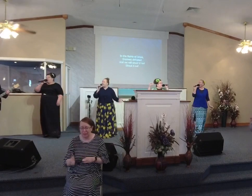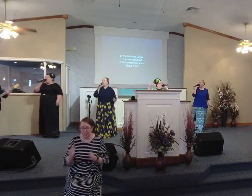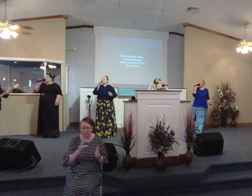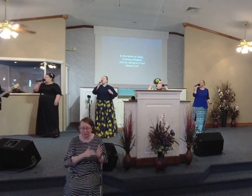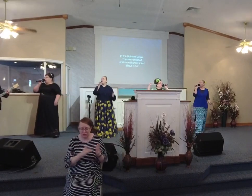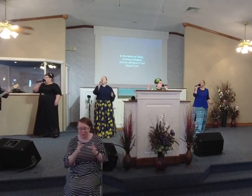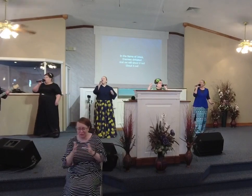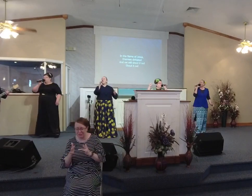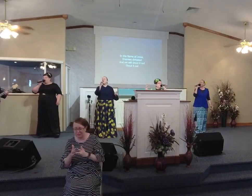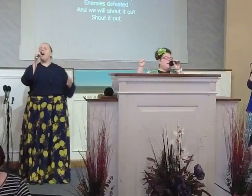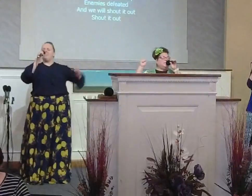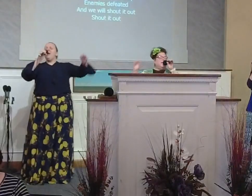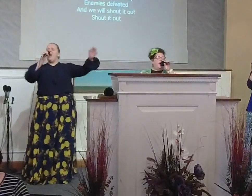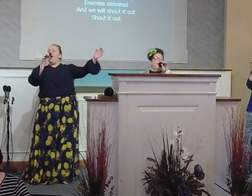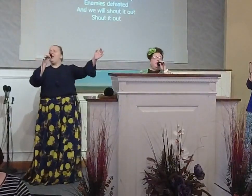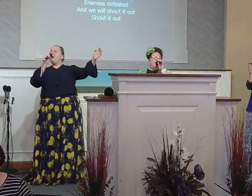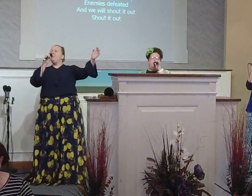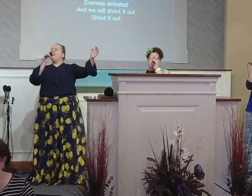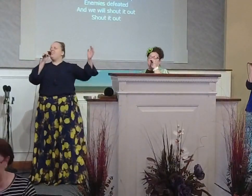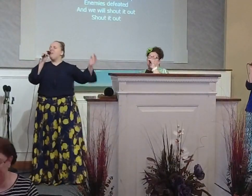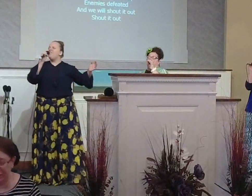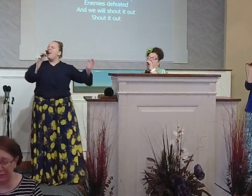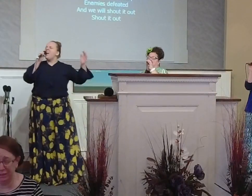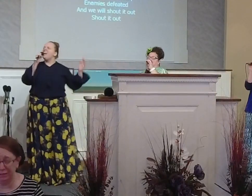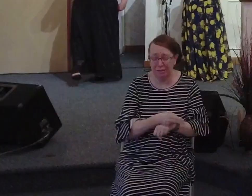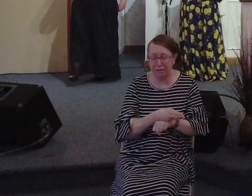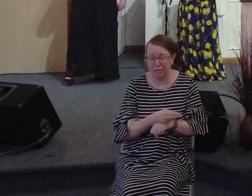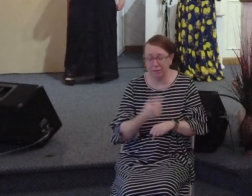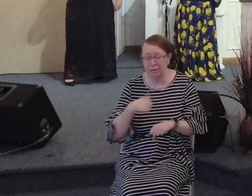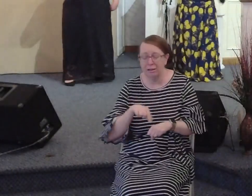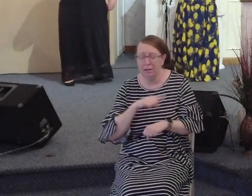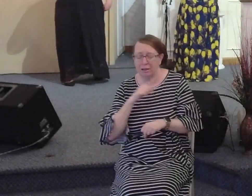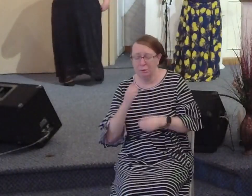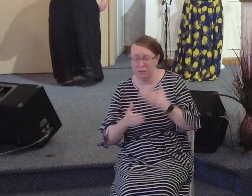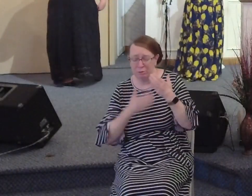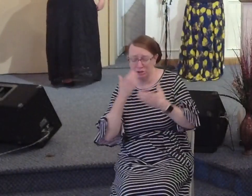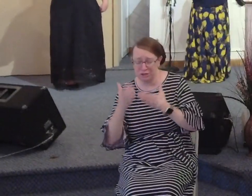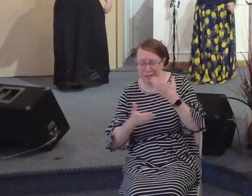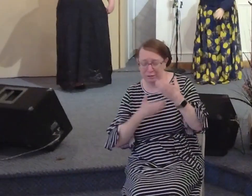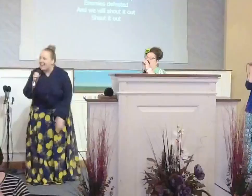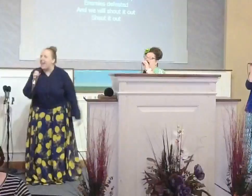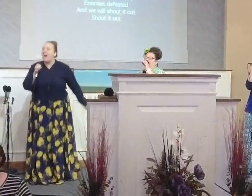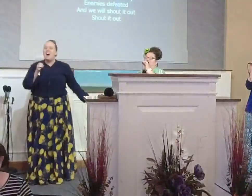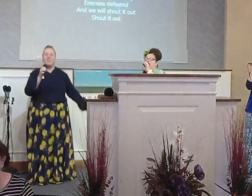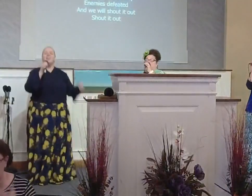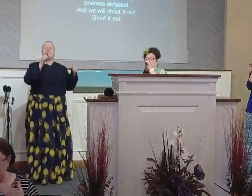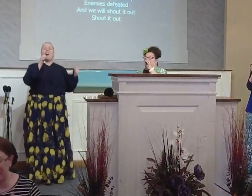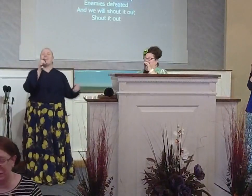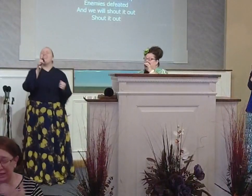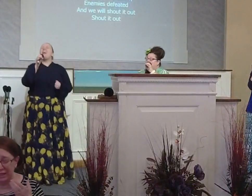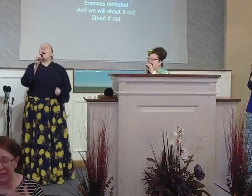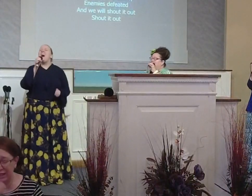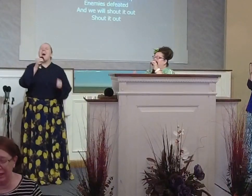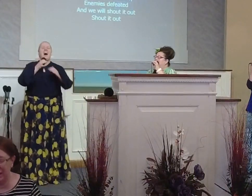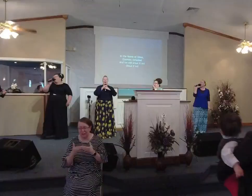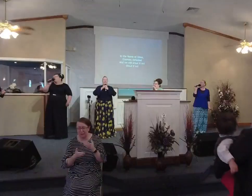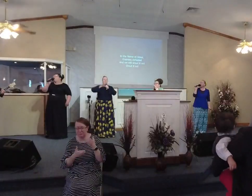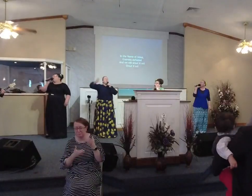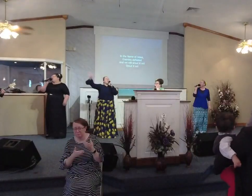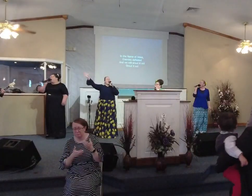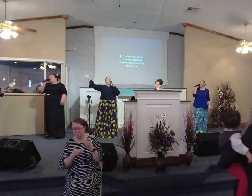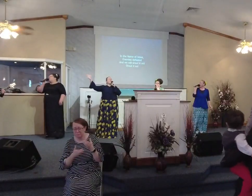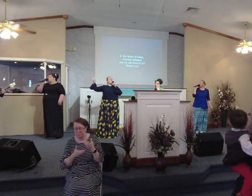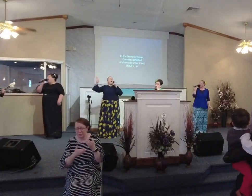no puede ser más divino en el nombre de Jesús. Padre, lo mismo en tus santos. Padre, los seres que